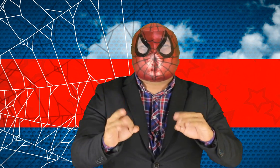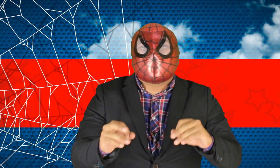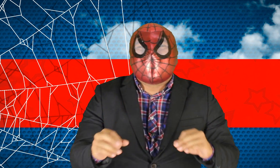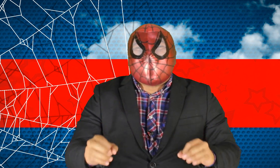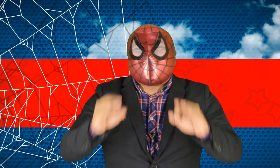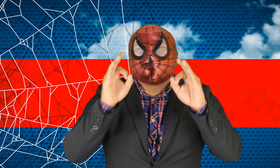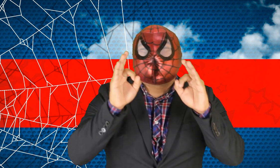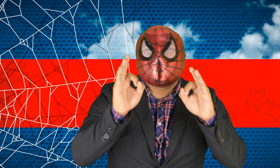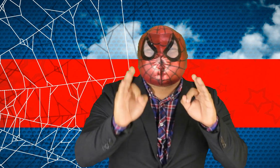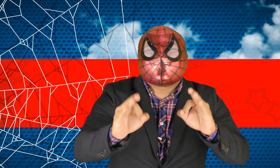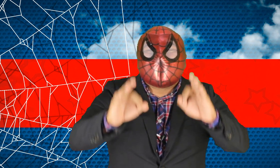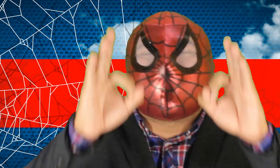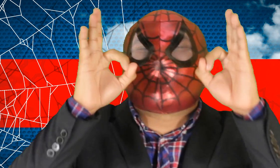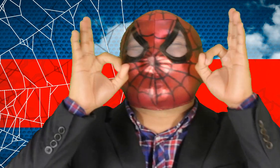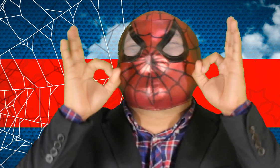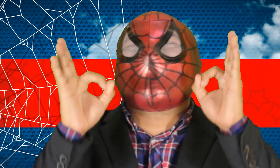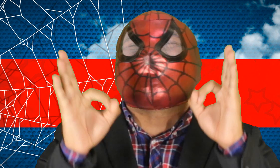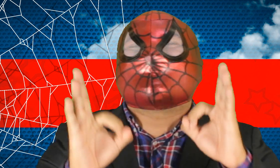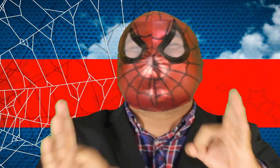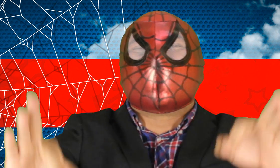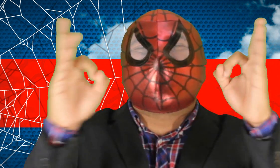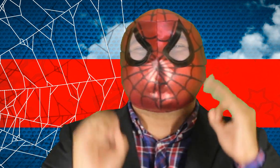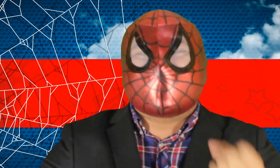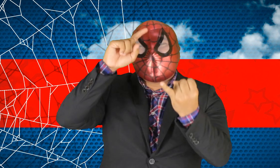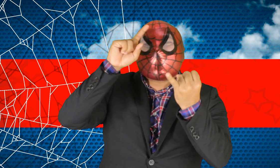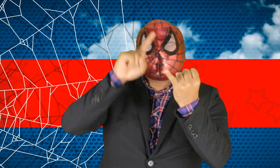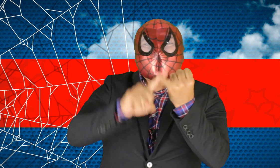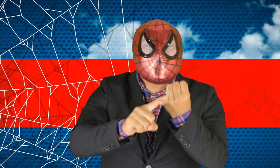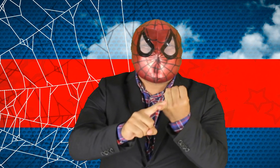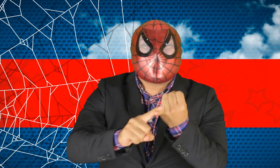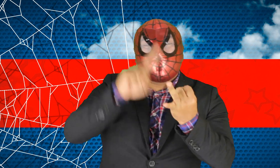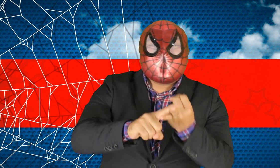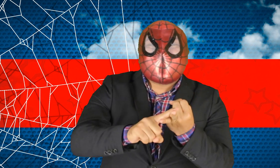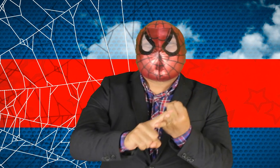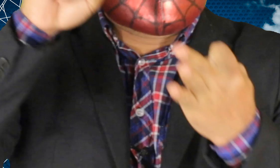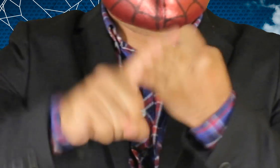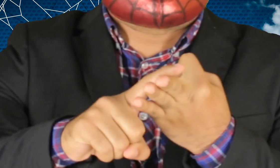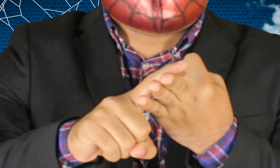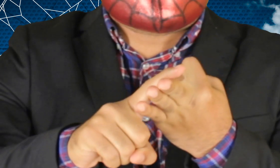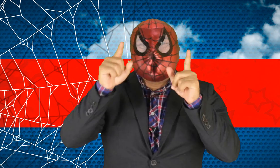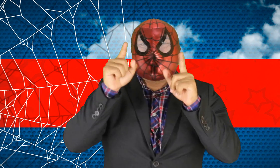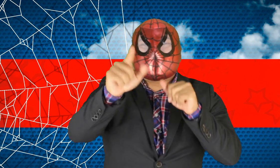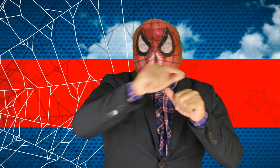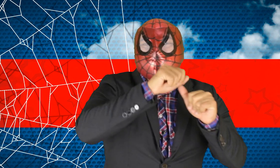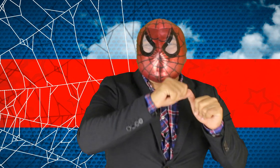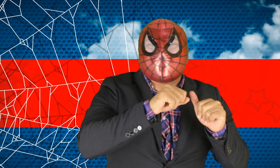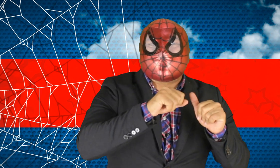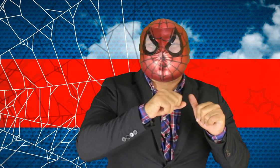Ayuntamiento a consecuencia de los maldecidísimos baches que hay en las calles, vías, carreteras y caminos